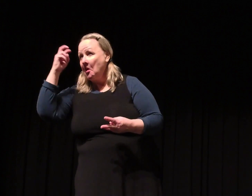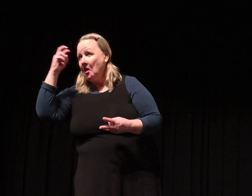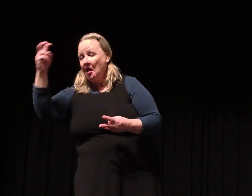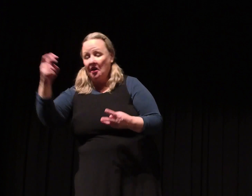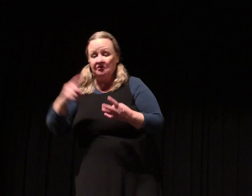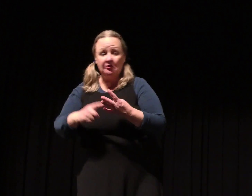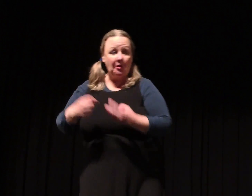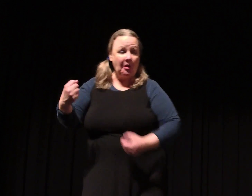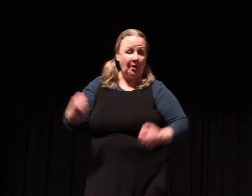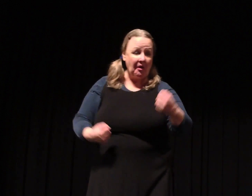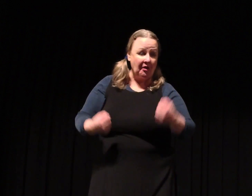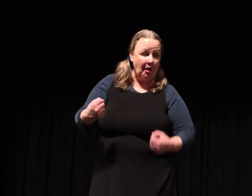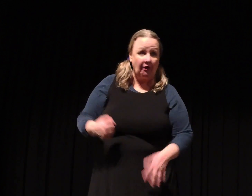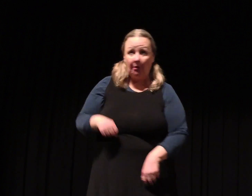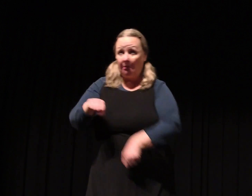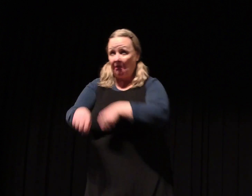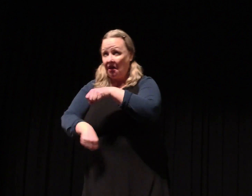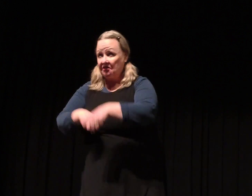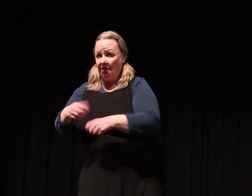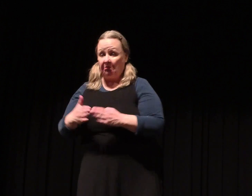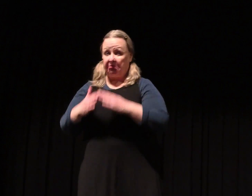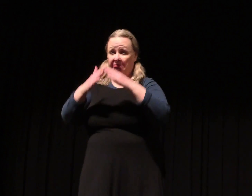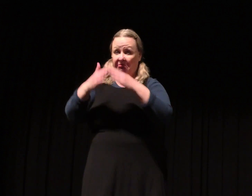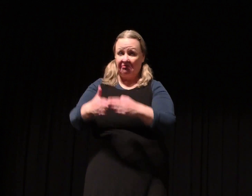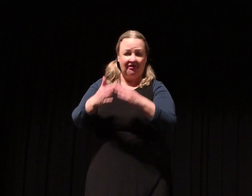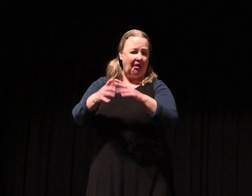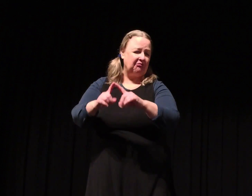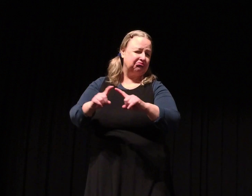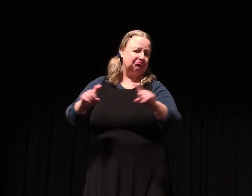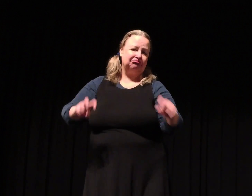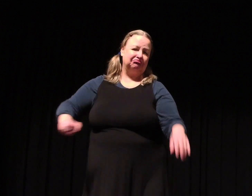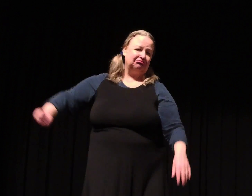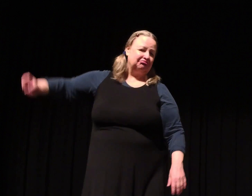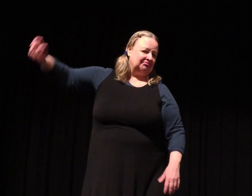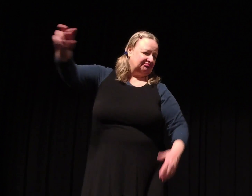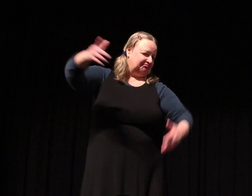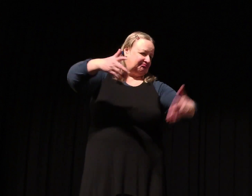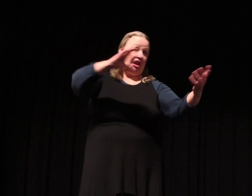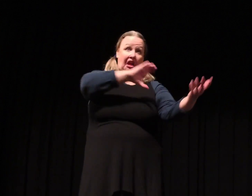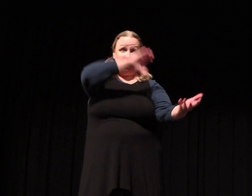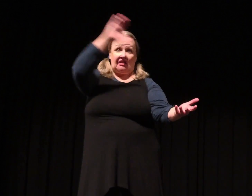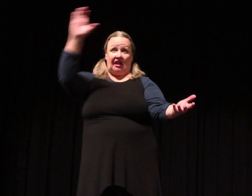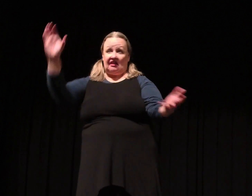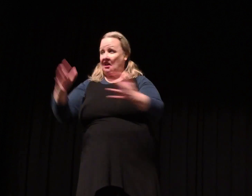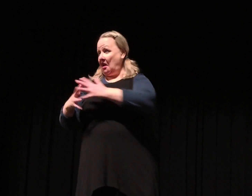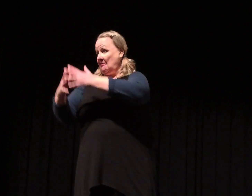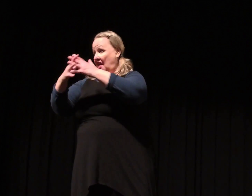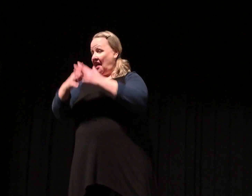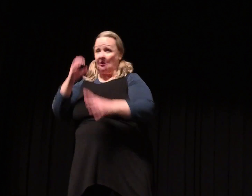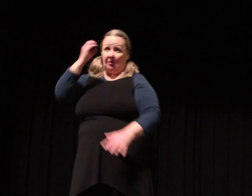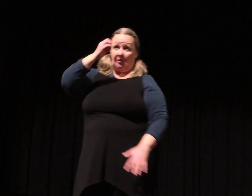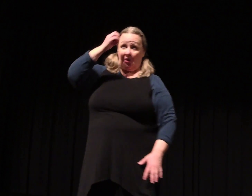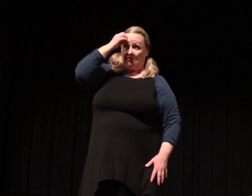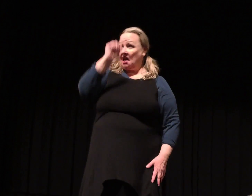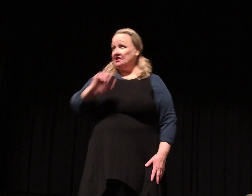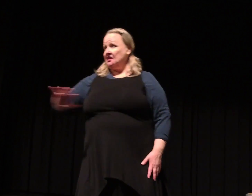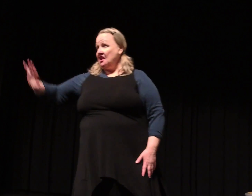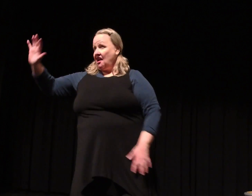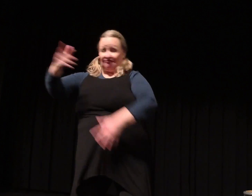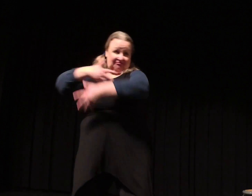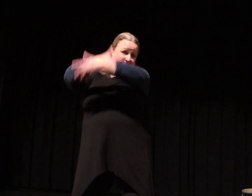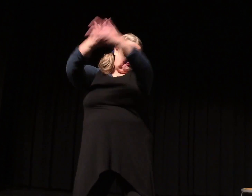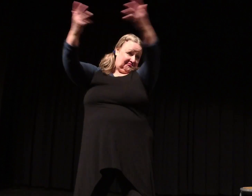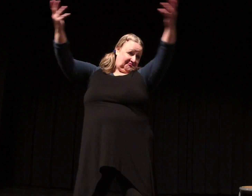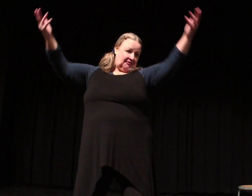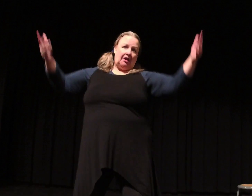train. Même l'autobus. Tu vas même pouvoir conduire un auto ou un vélo. Tu vas pouvoir voyager